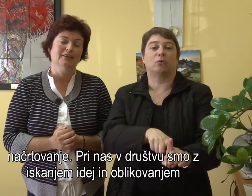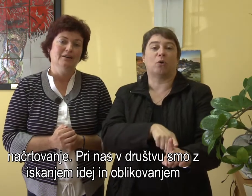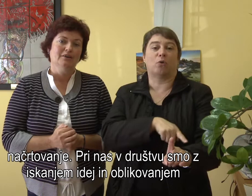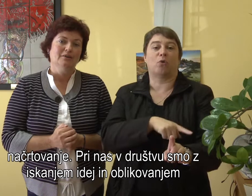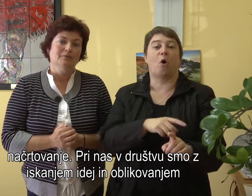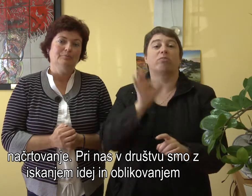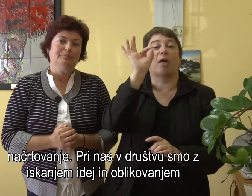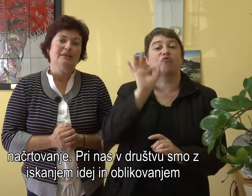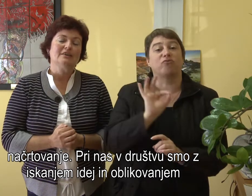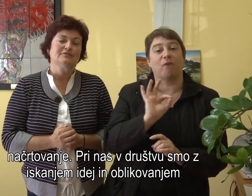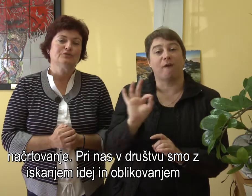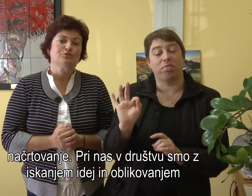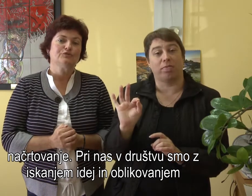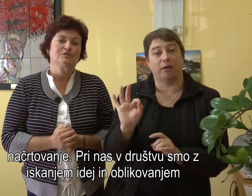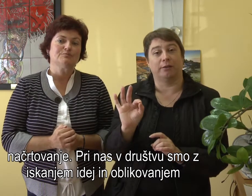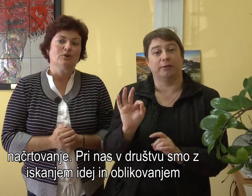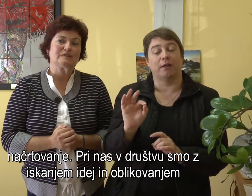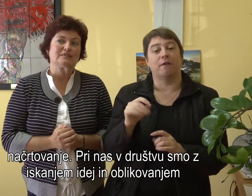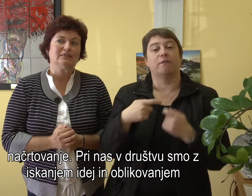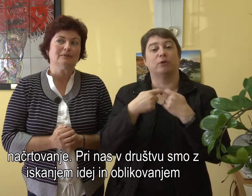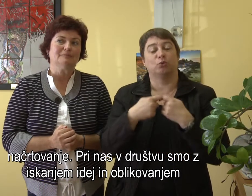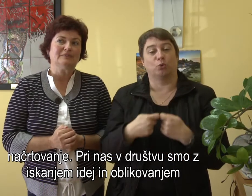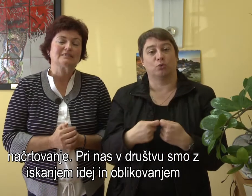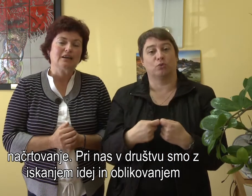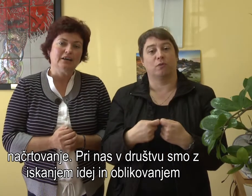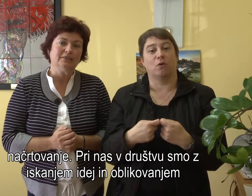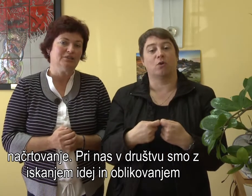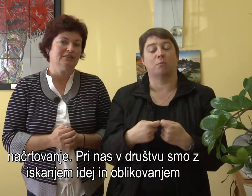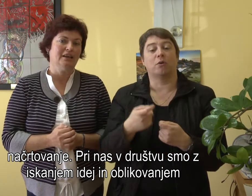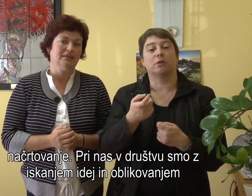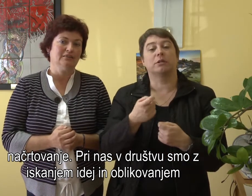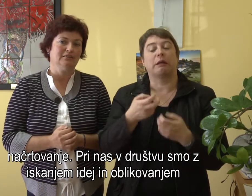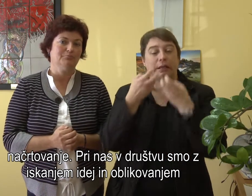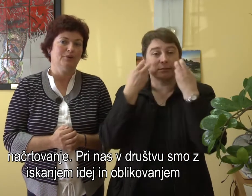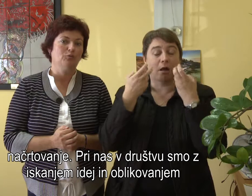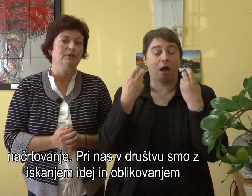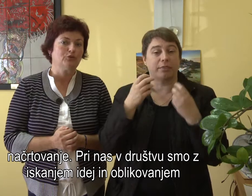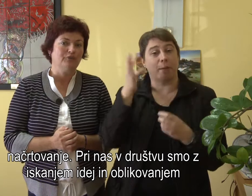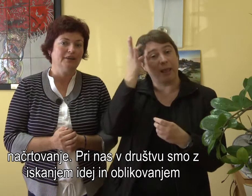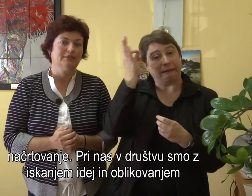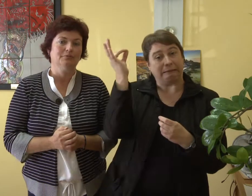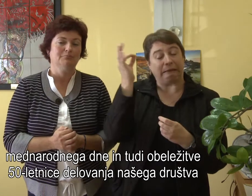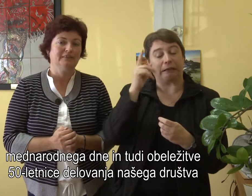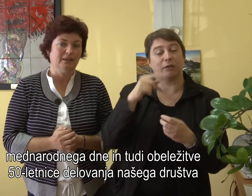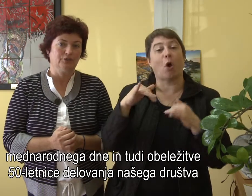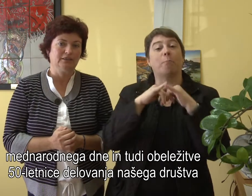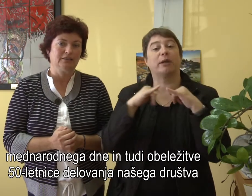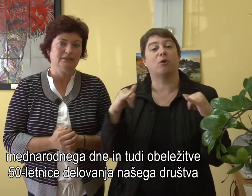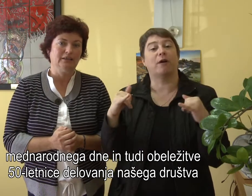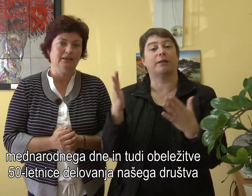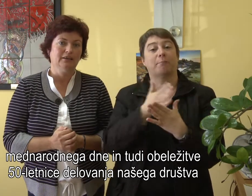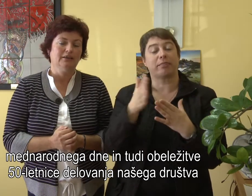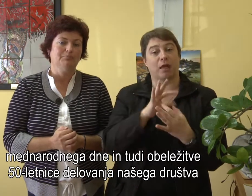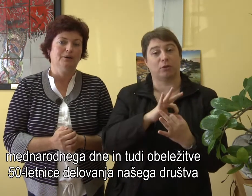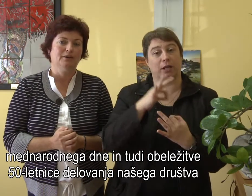načrtovanje. Pri nas v društvu smo z iskanjem idej in pa oblikovanjem Mednarodnega